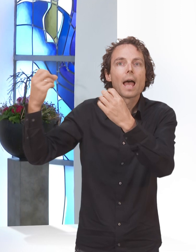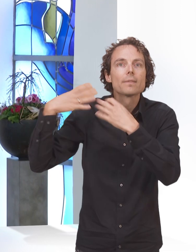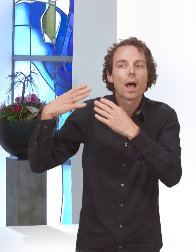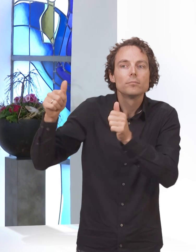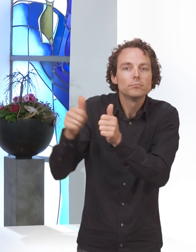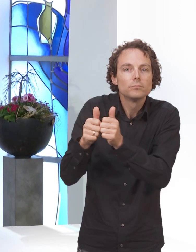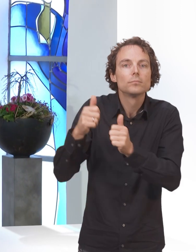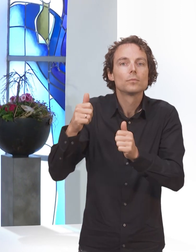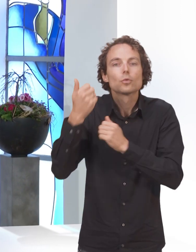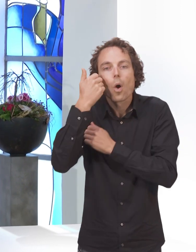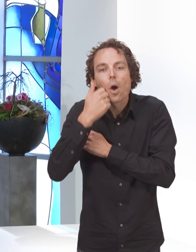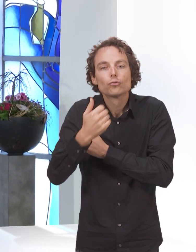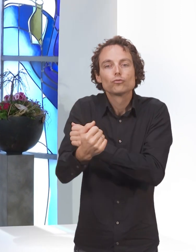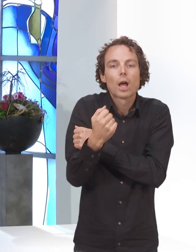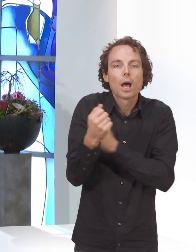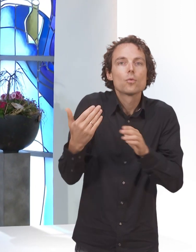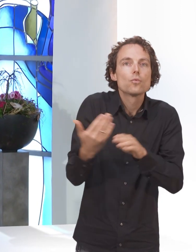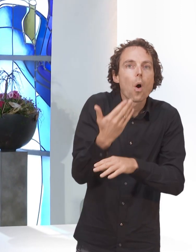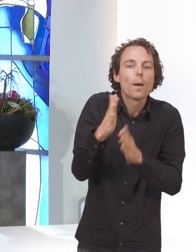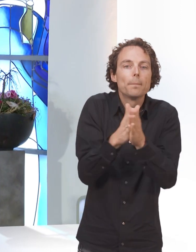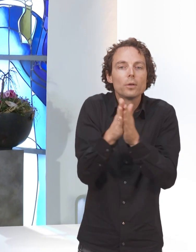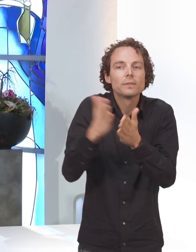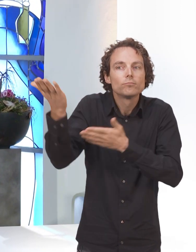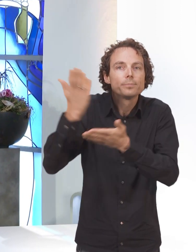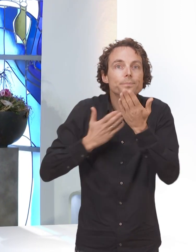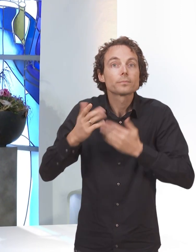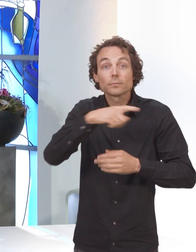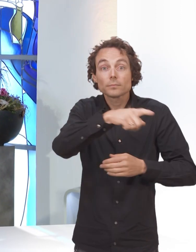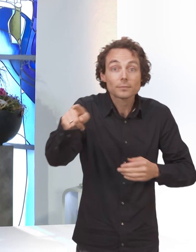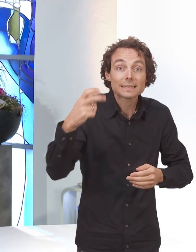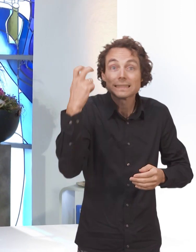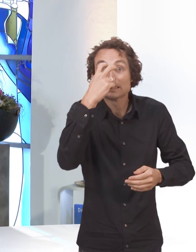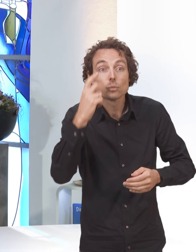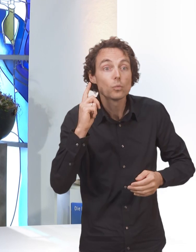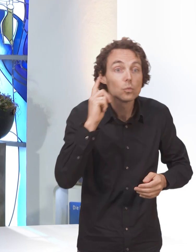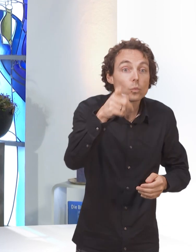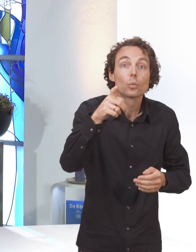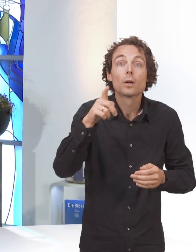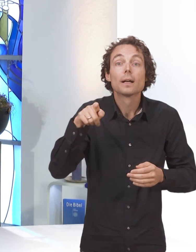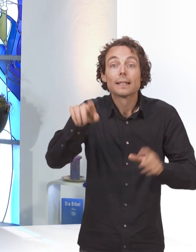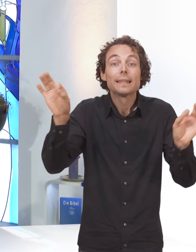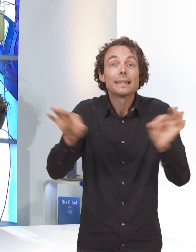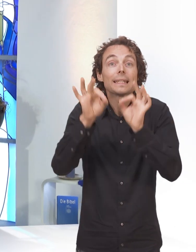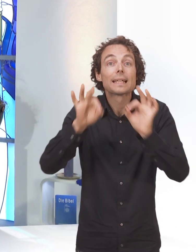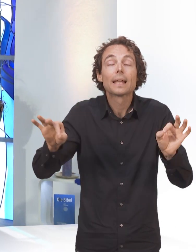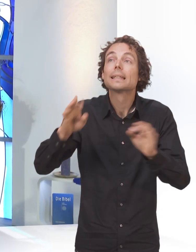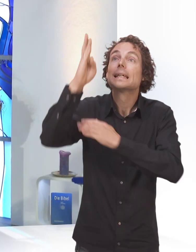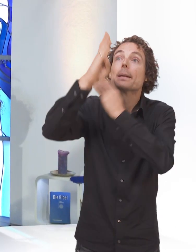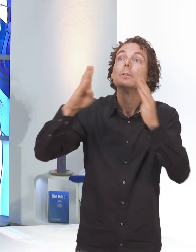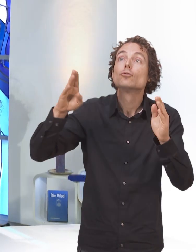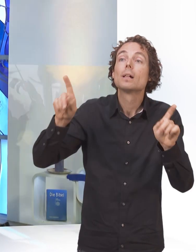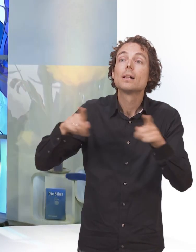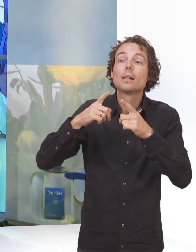mich stärkt, neu motiviert und mich ermutigt. Gehen Sie auf die Suche nach dem Dirigenten der himmlischen